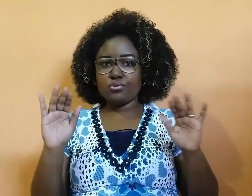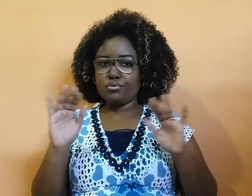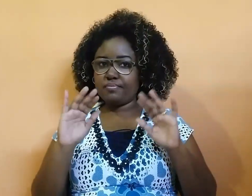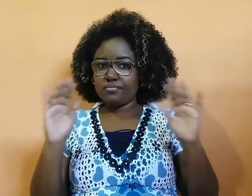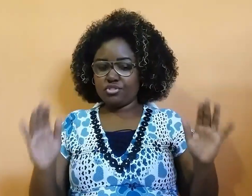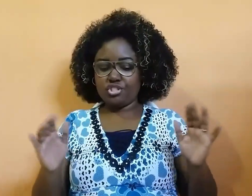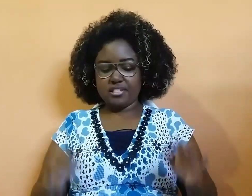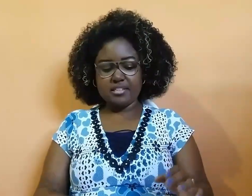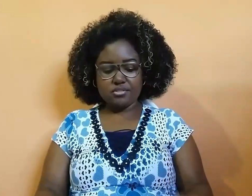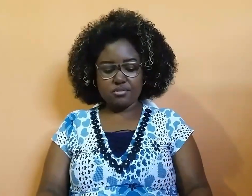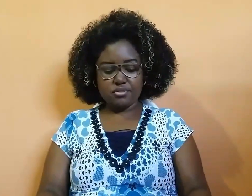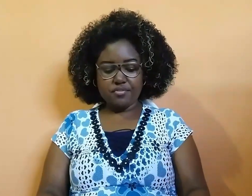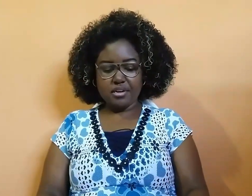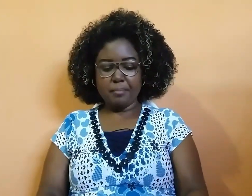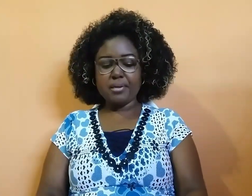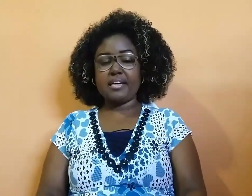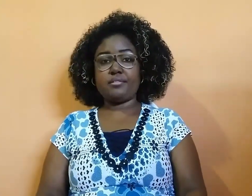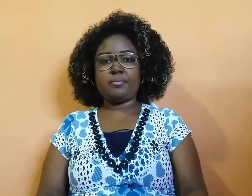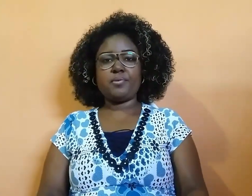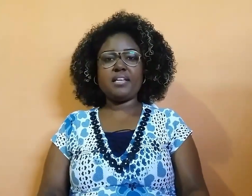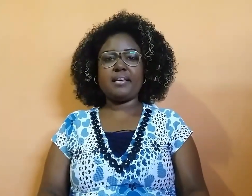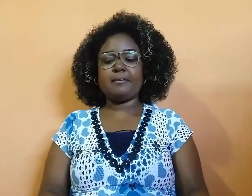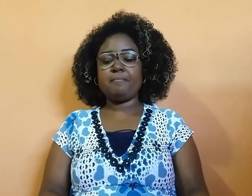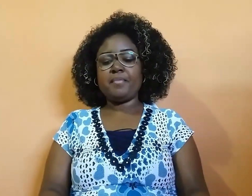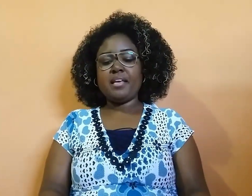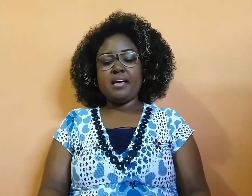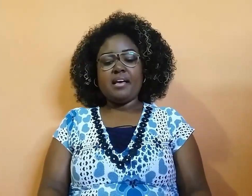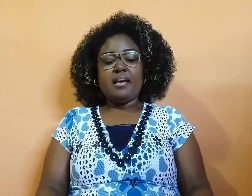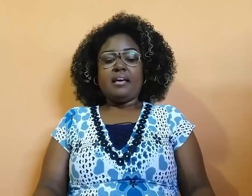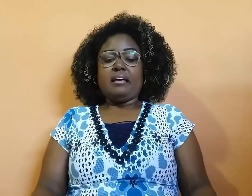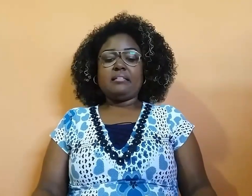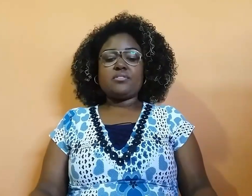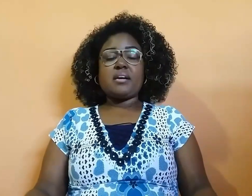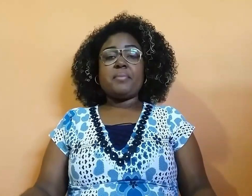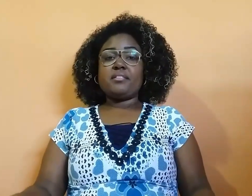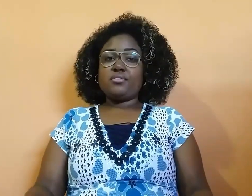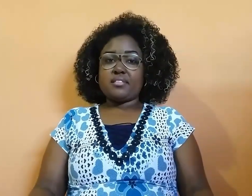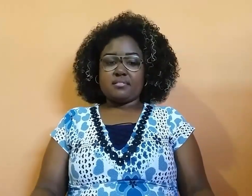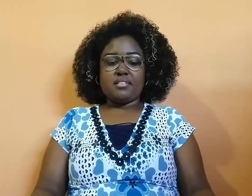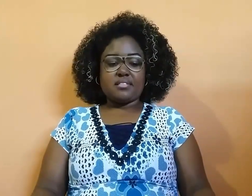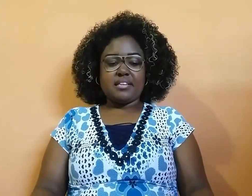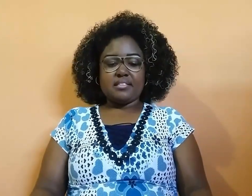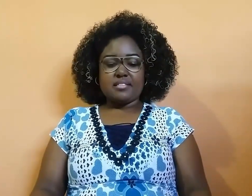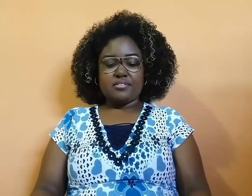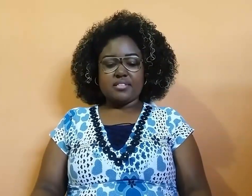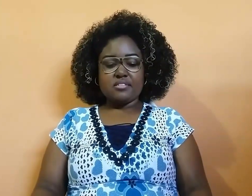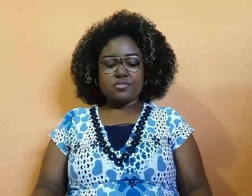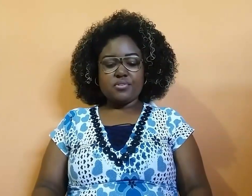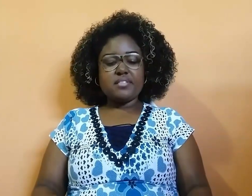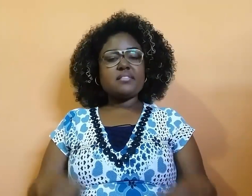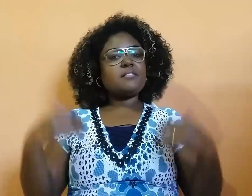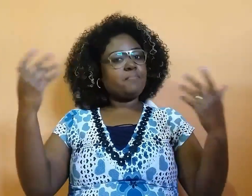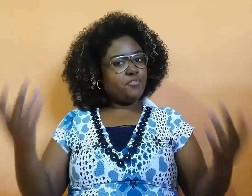mundo tirando isso do seu vocabulário tá bom né então sabendo e esclarecendo essas coisas